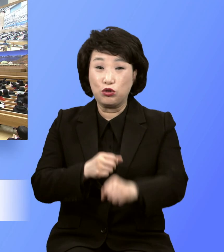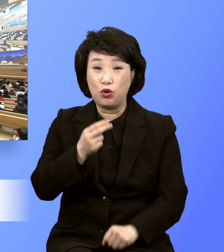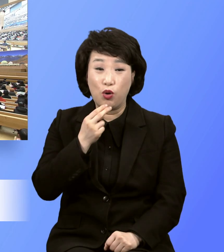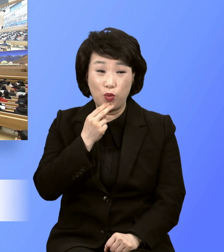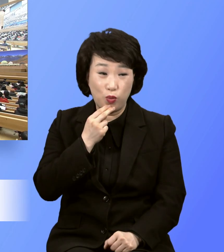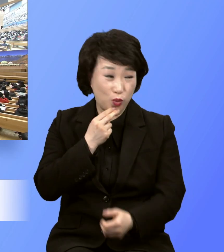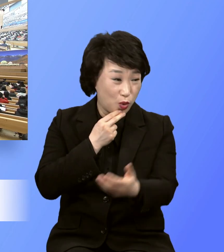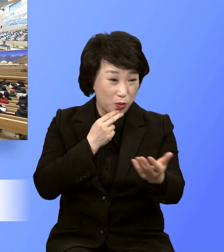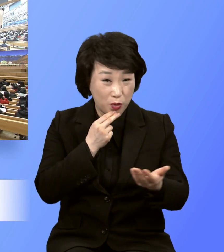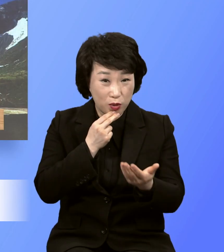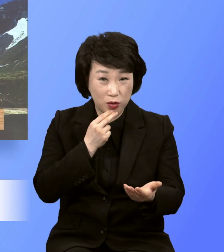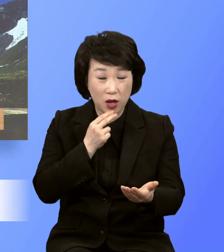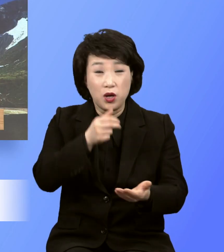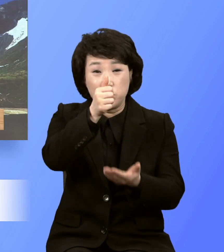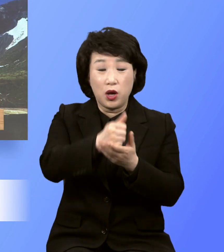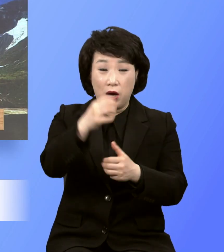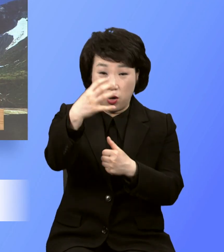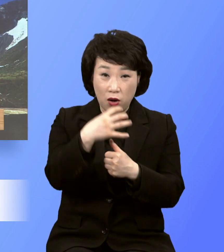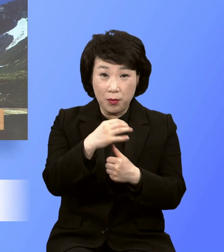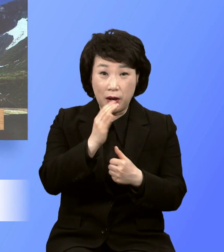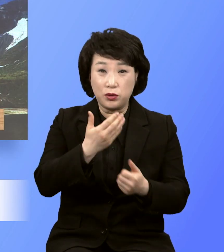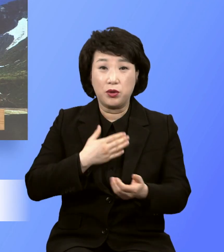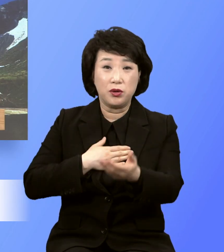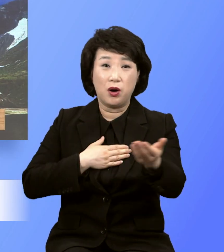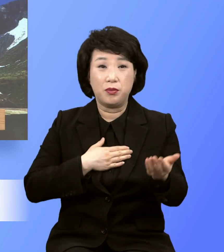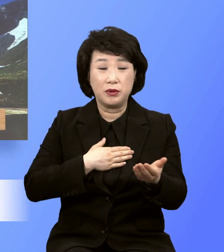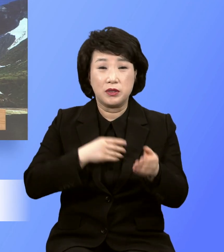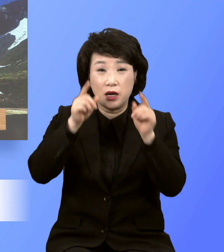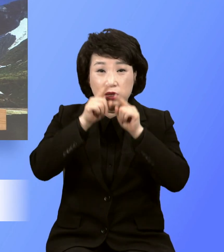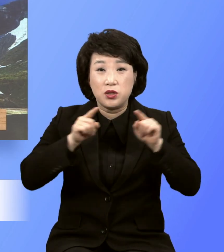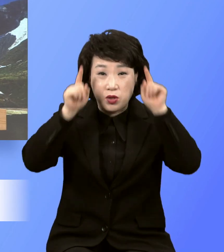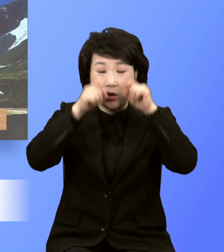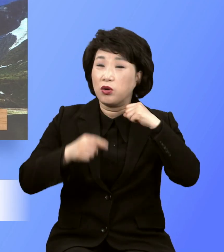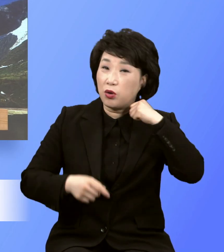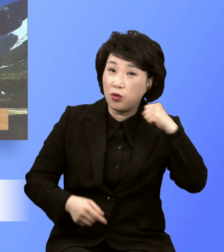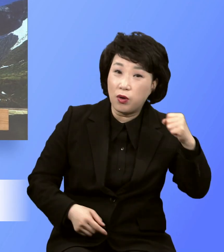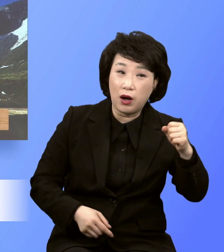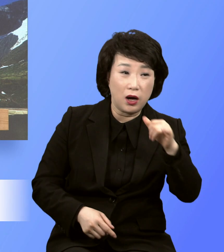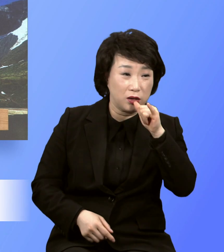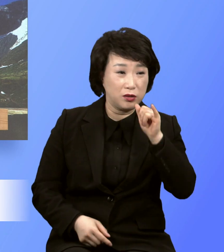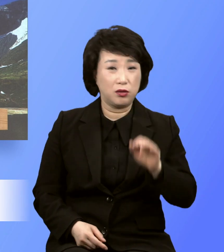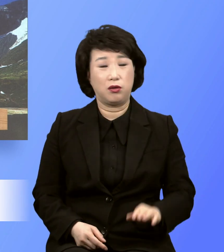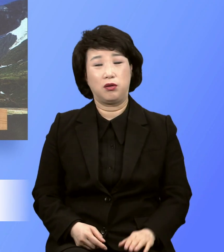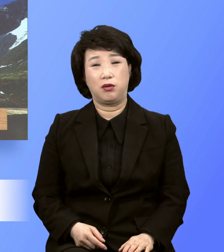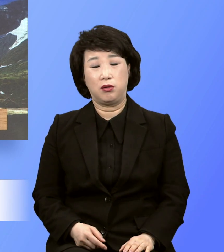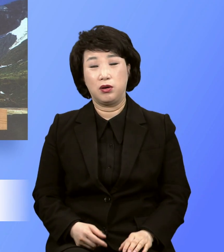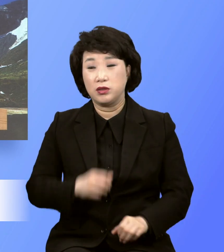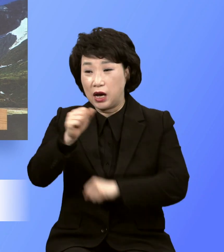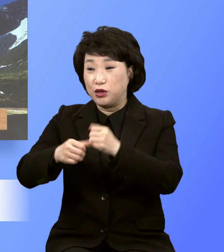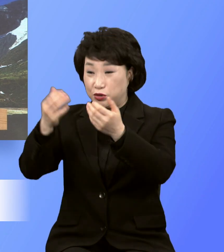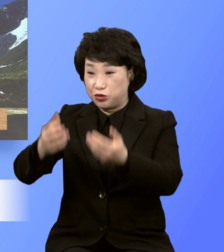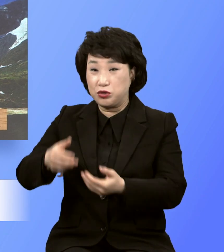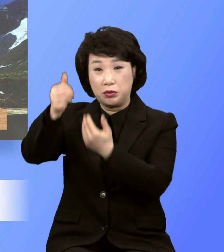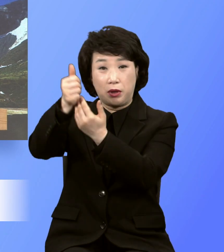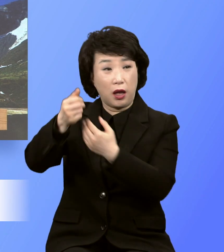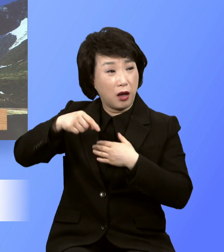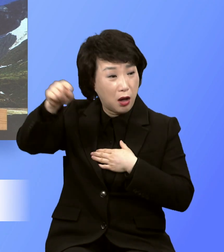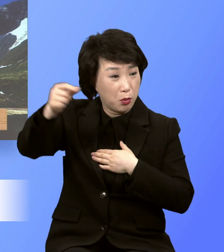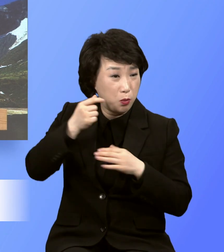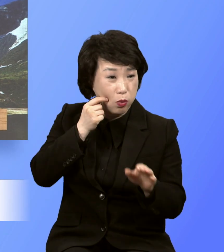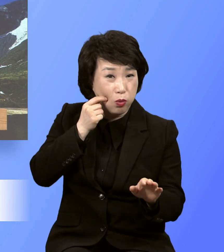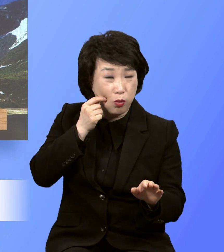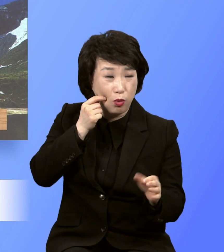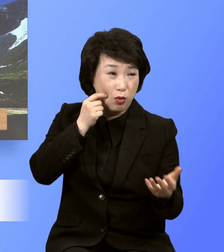없이는 죄에 결박되어 지옥으로 끌고 갈지언정 자유 주시는 주님께 돌아갈